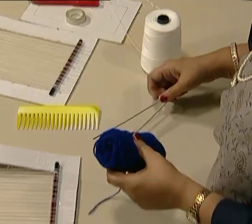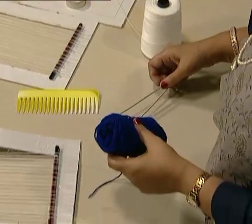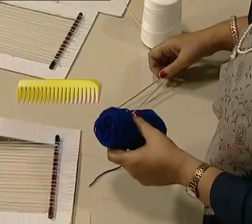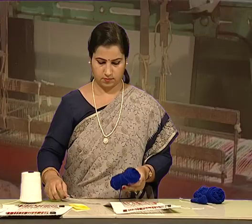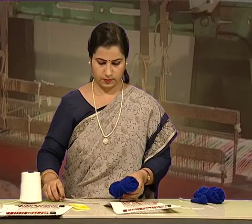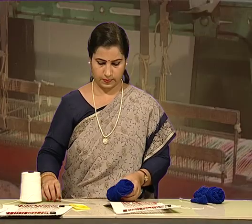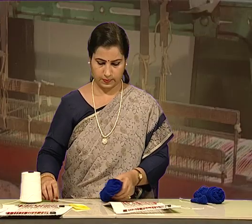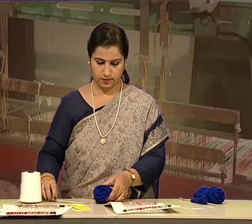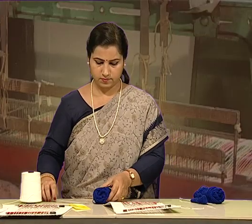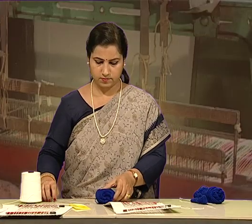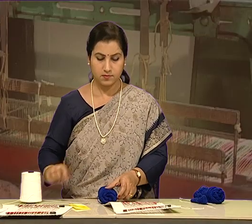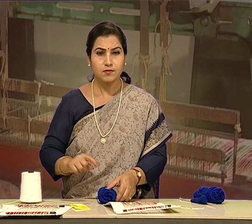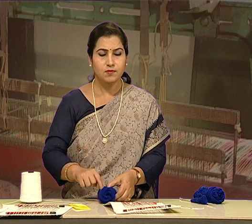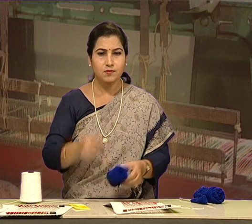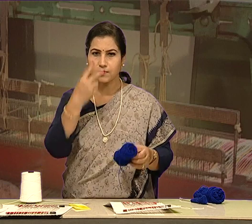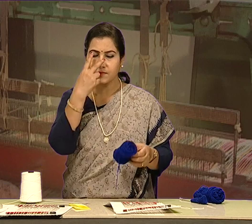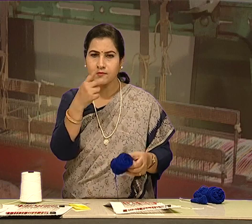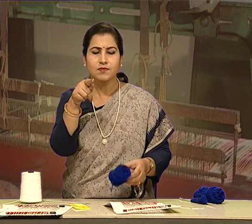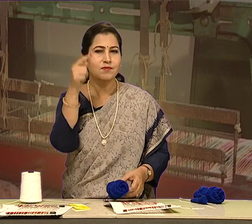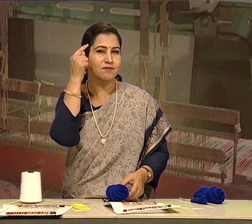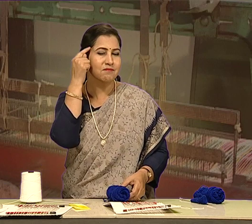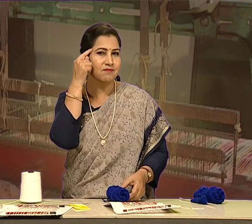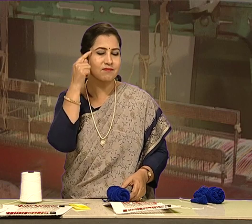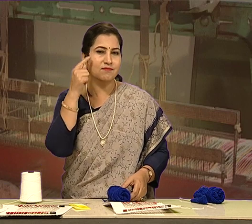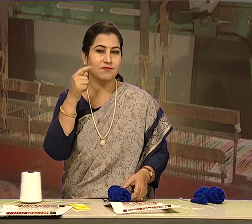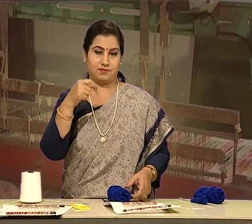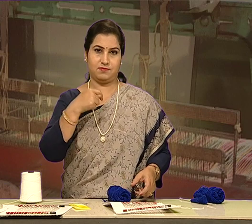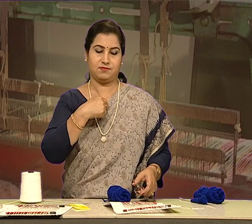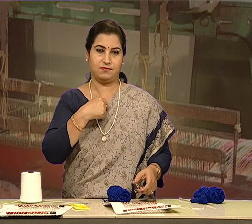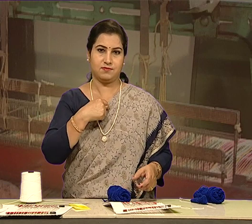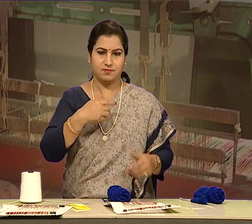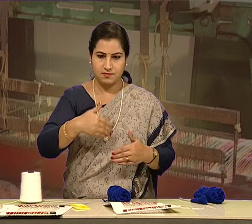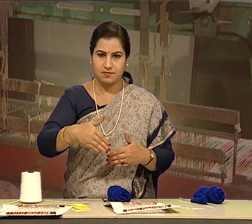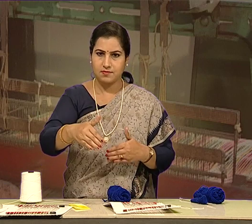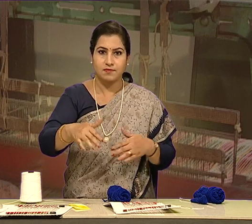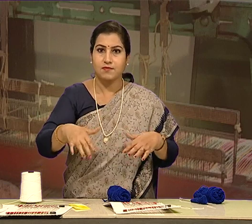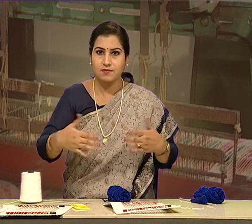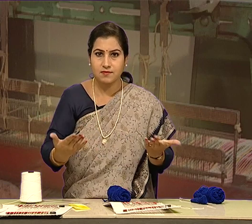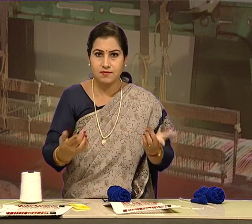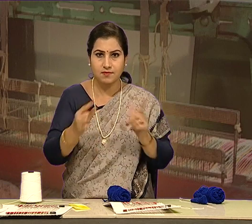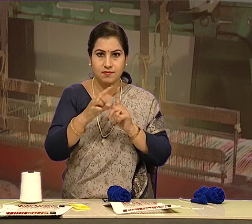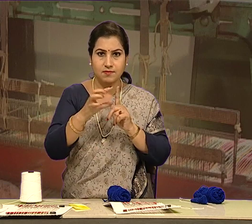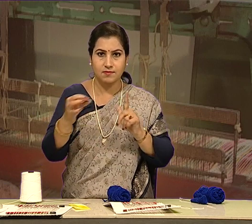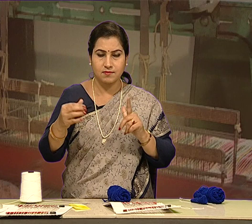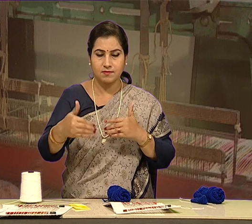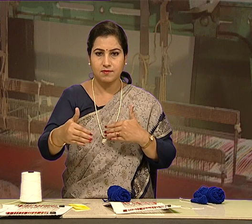इन्हें देखकर आप समझ गए होंगे कि मैं क्या करने जा रही हूँ।